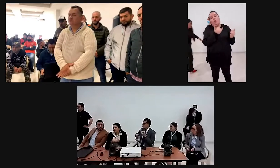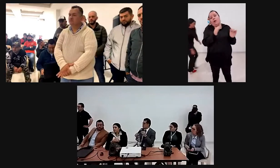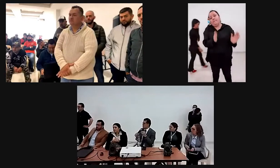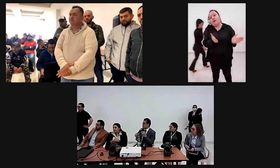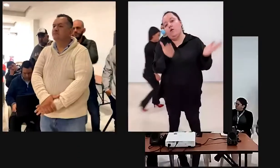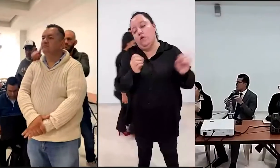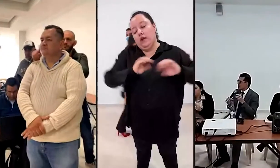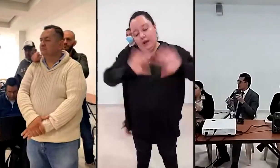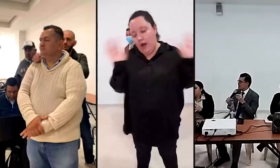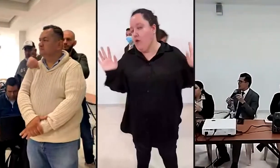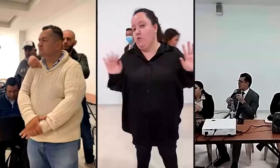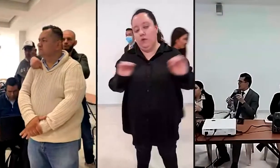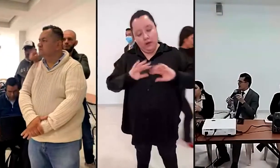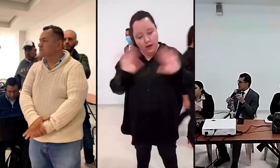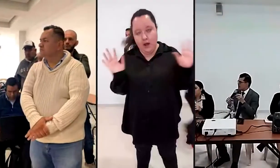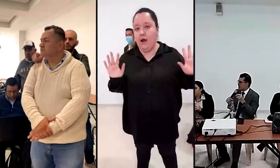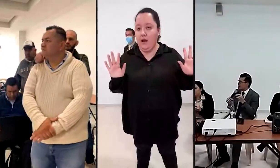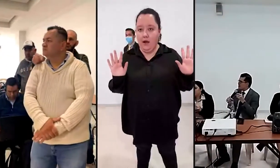sin duda